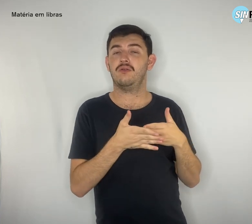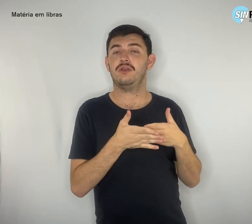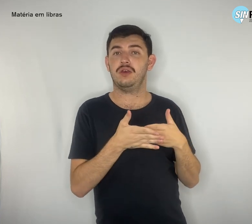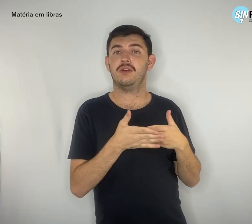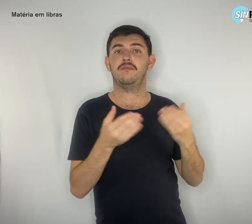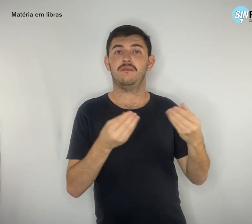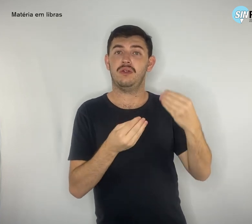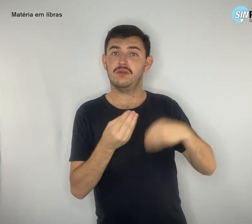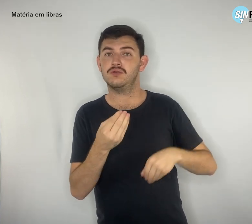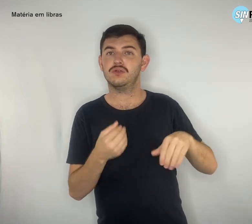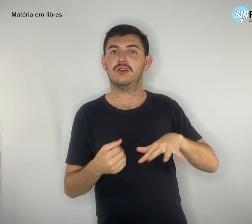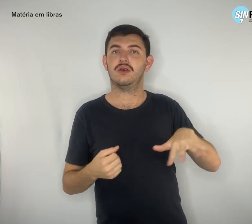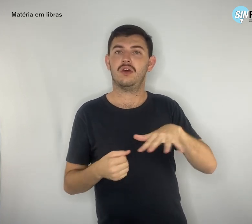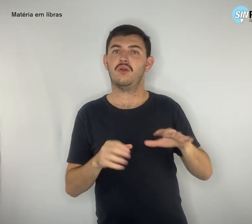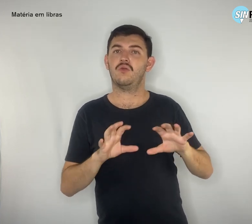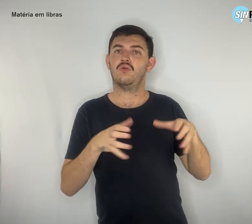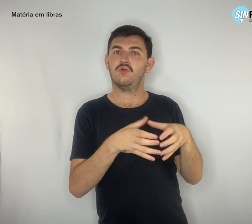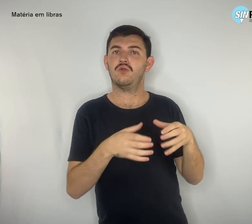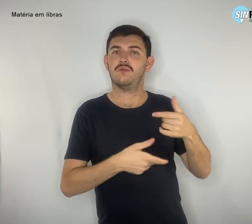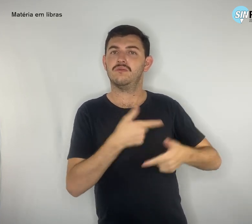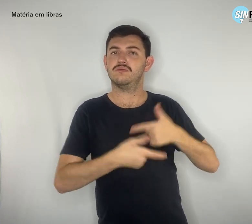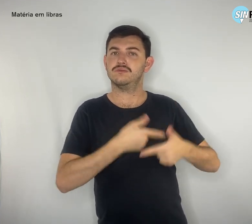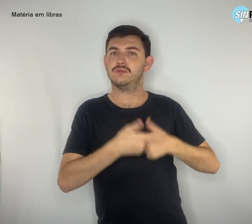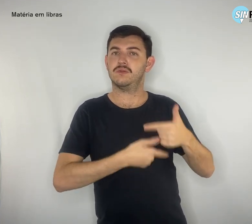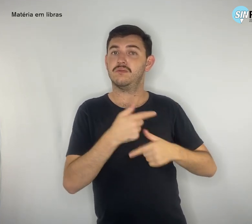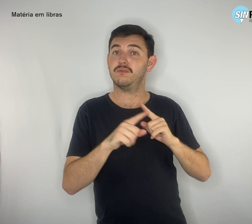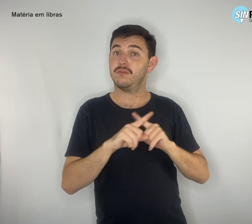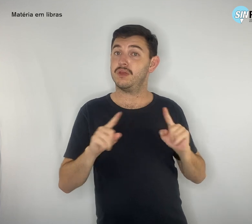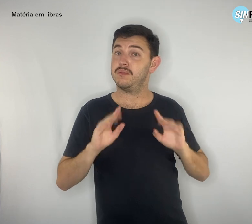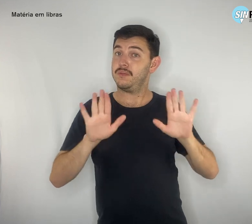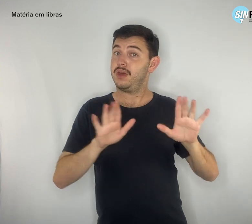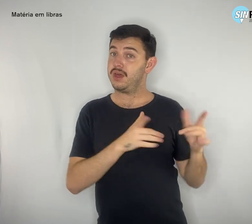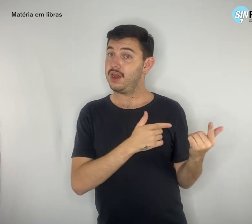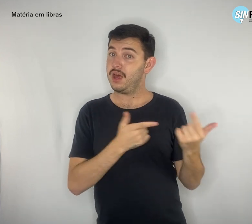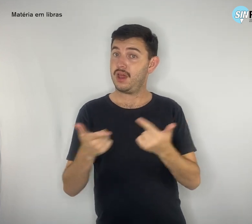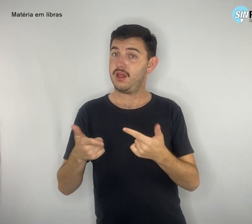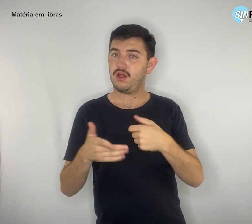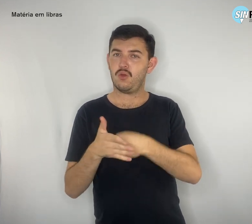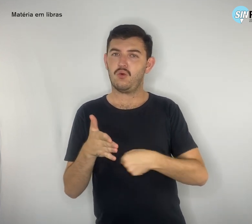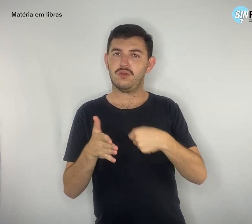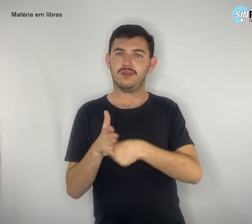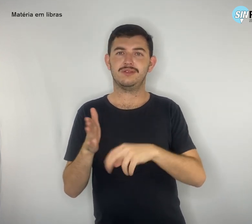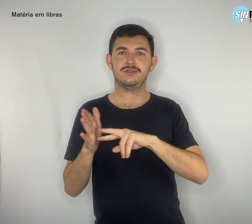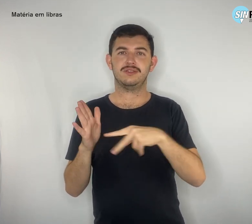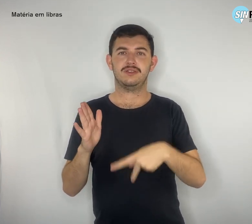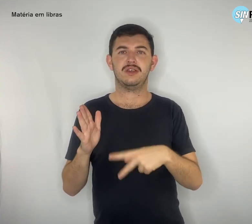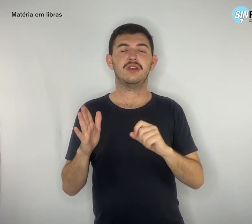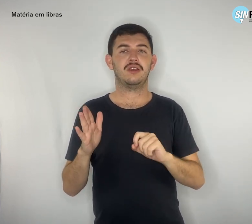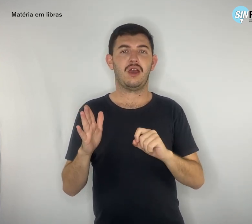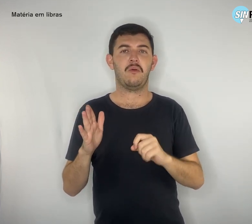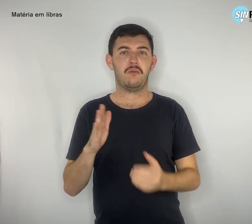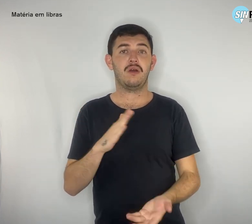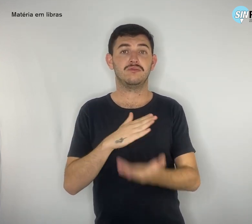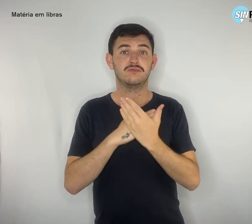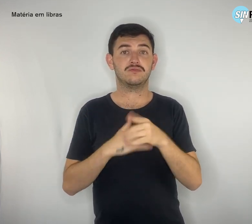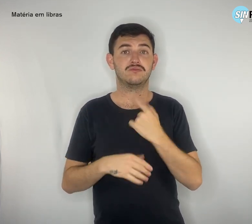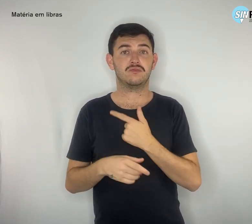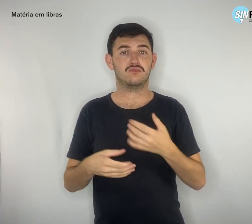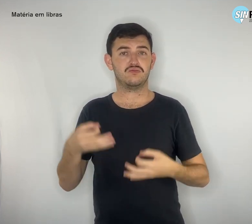trabalhadora a luta sindical é uma luta por justiça e é por isso que precisamos